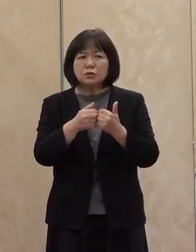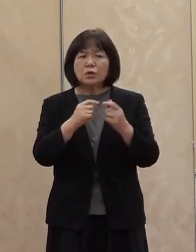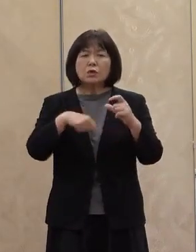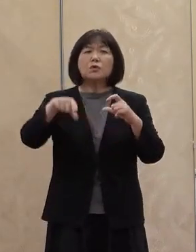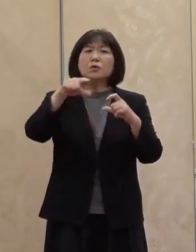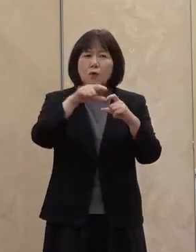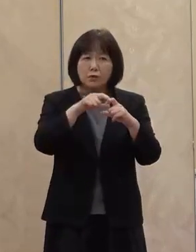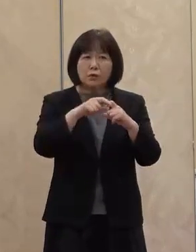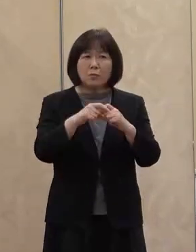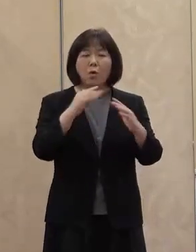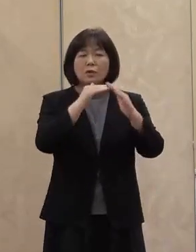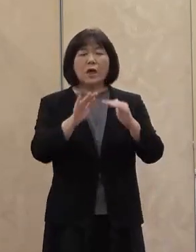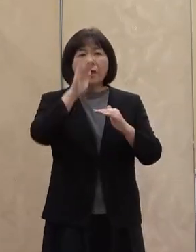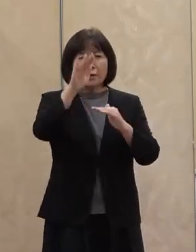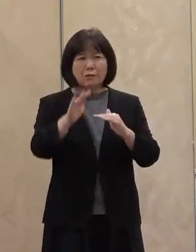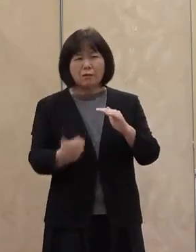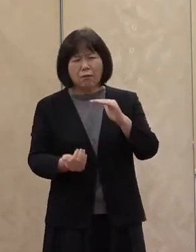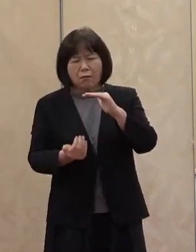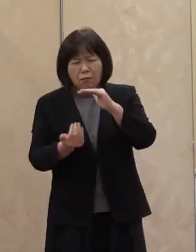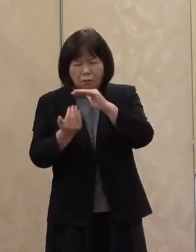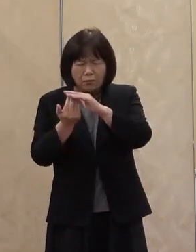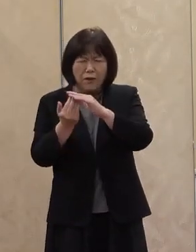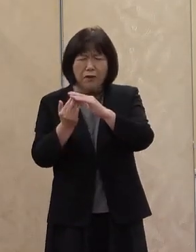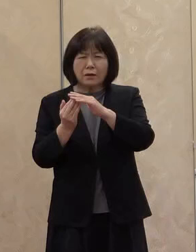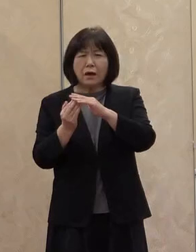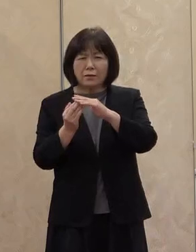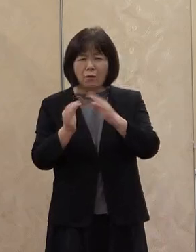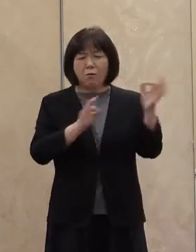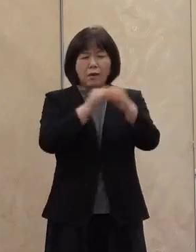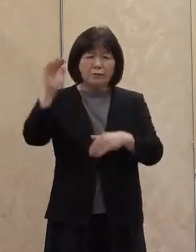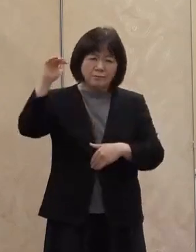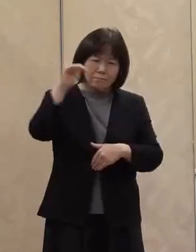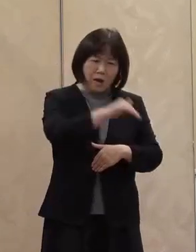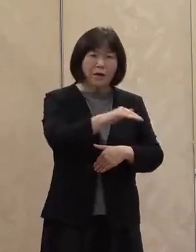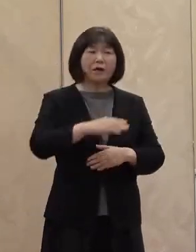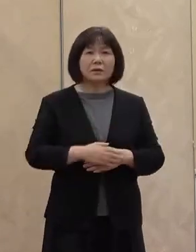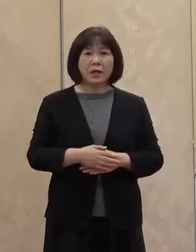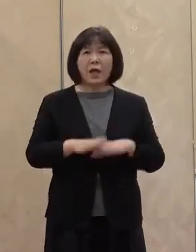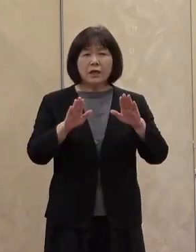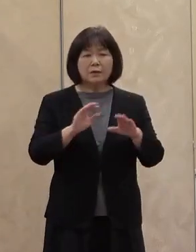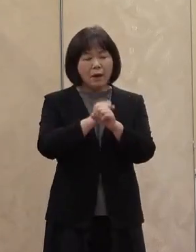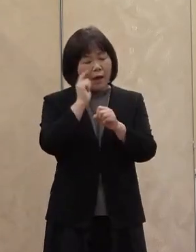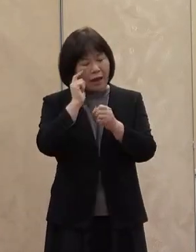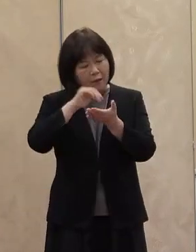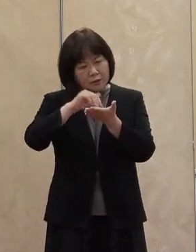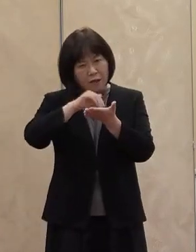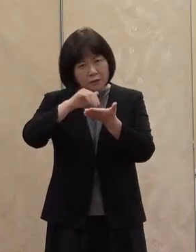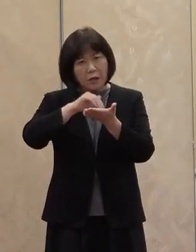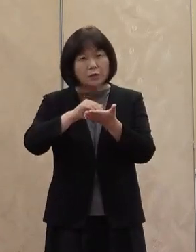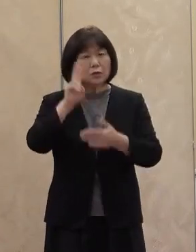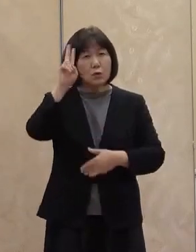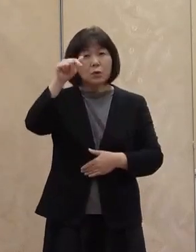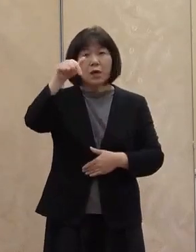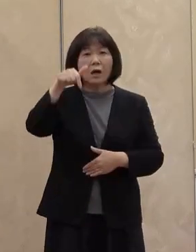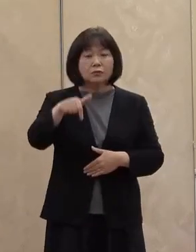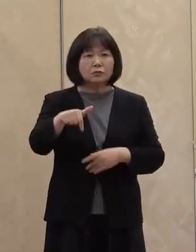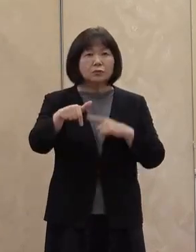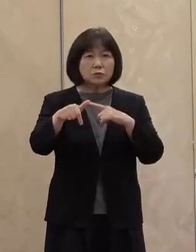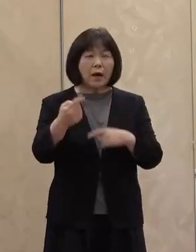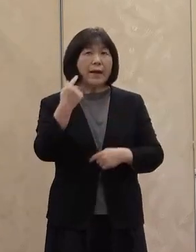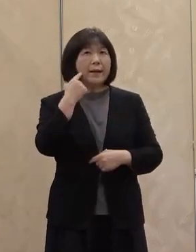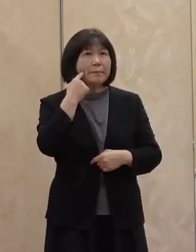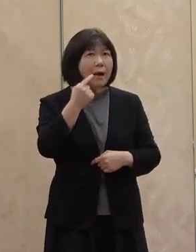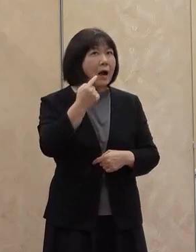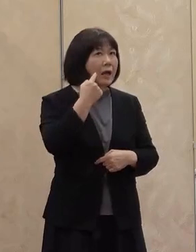の言われています。で今数々試算をしていますが、概要の試算でいくと大阪府においても毎